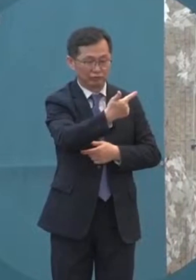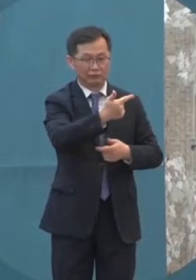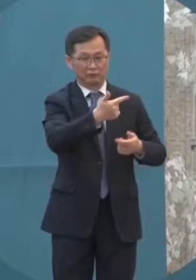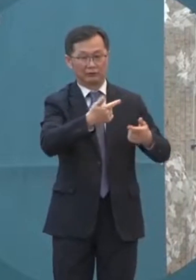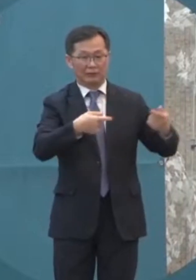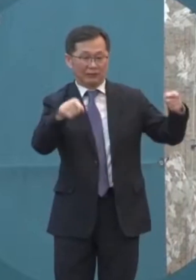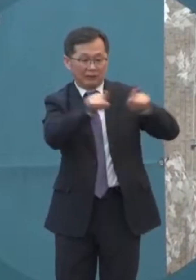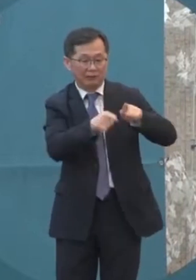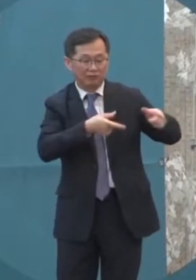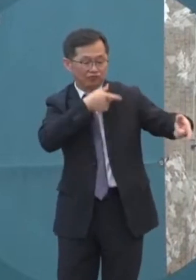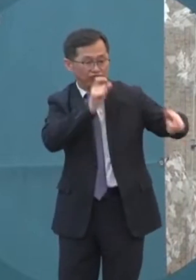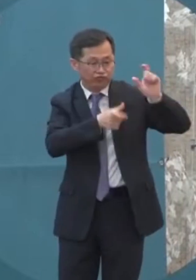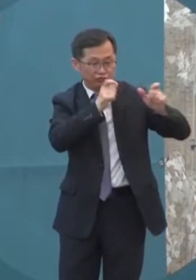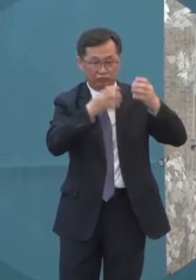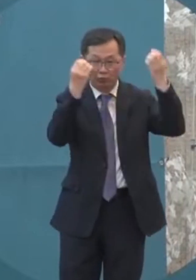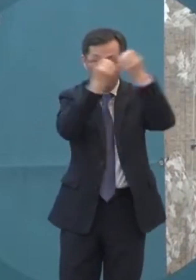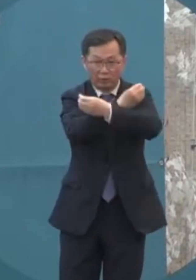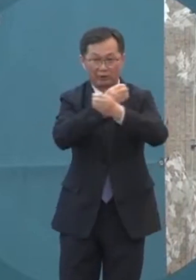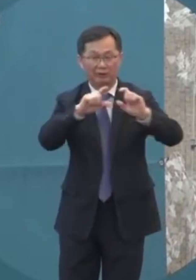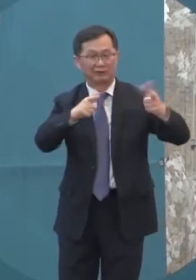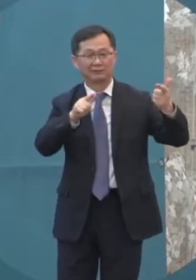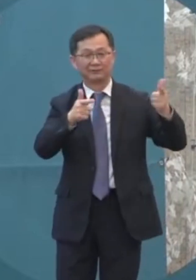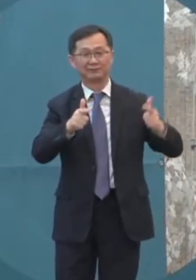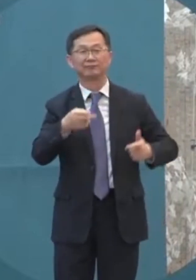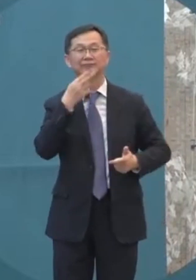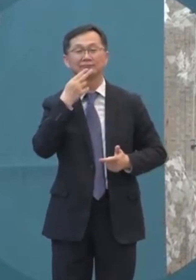같이 술 마신 것처럼 들릴 수가 있는데 그게 아니고